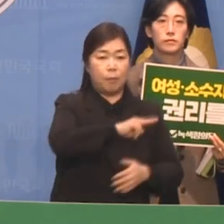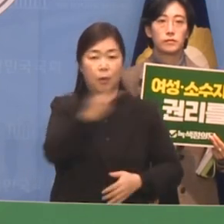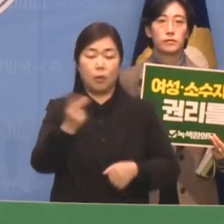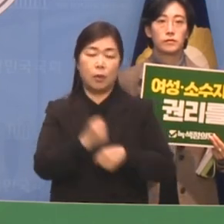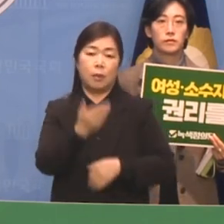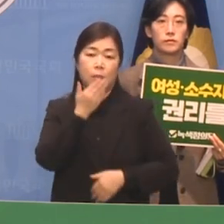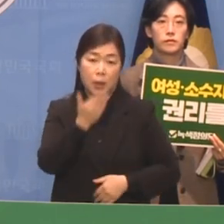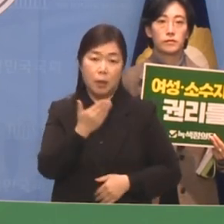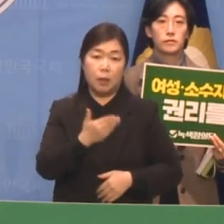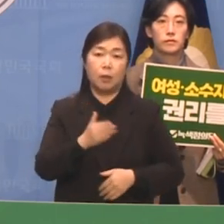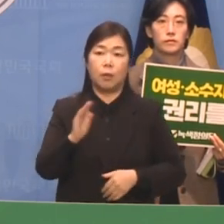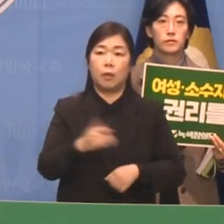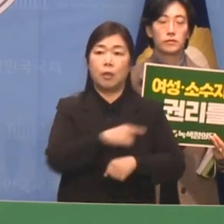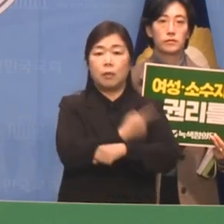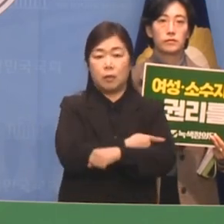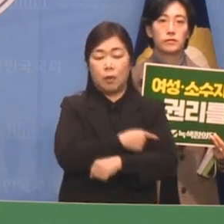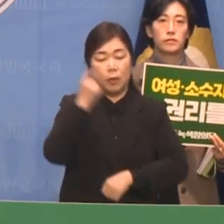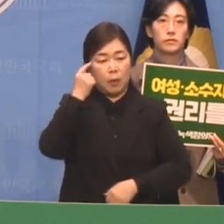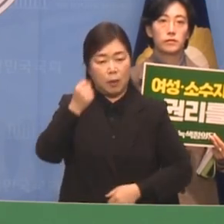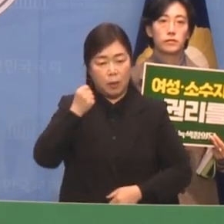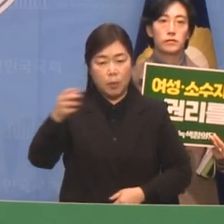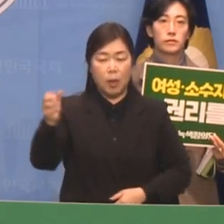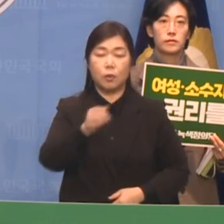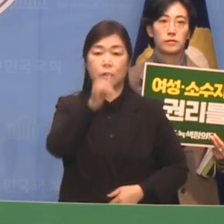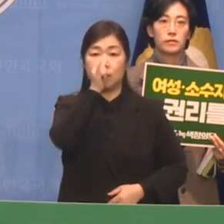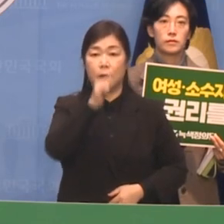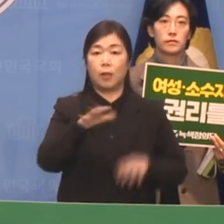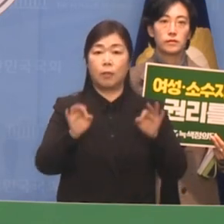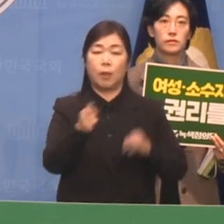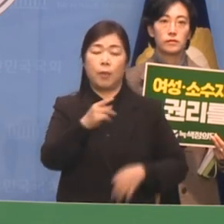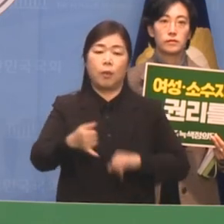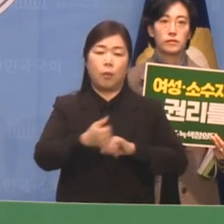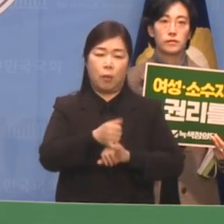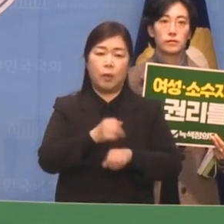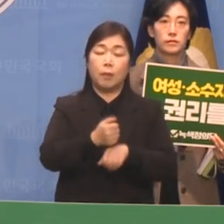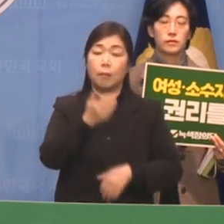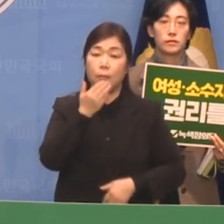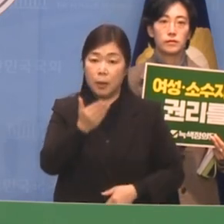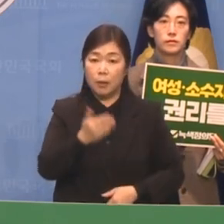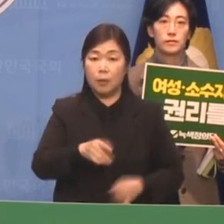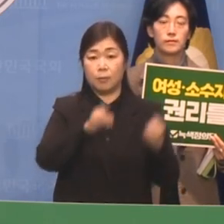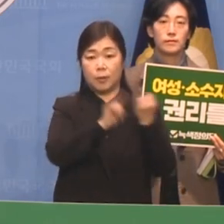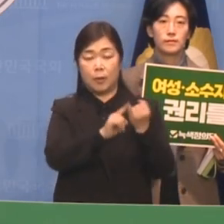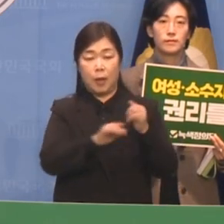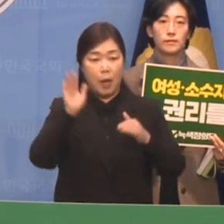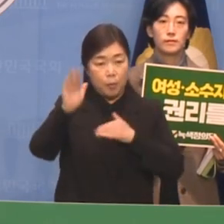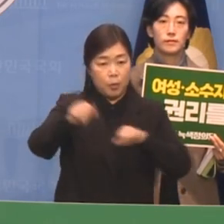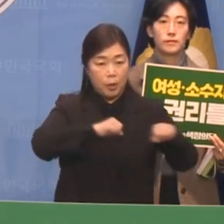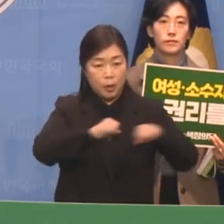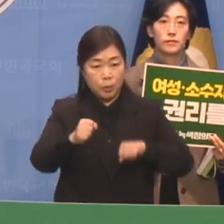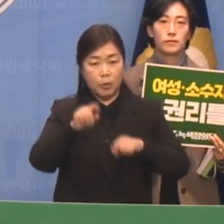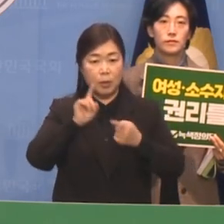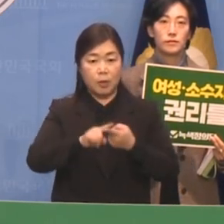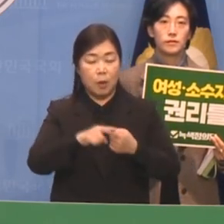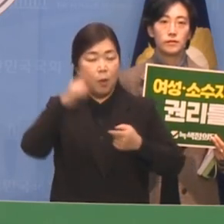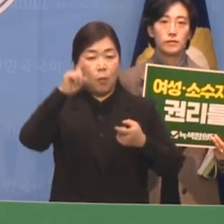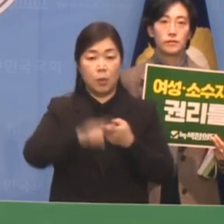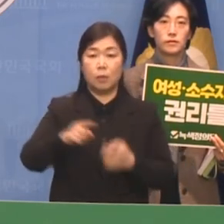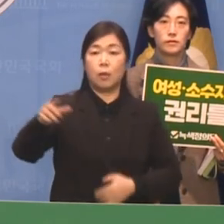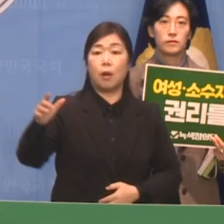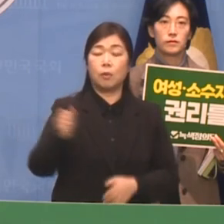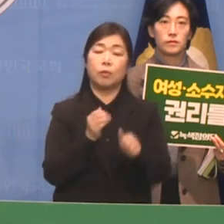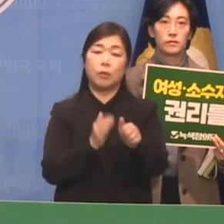의지를 가지고 있는 정치인입니다. 김혜미는 반드시 해낼 것입니다. 부디 김혜미 후보의 앞으로의 행보에 관심을